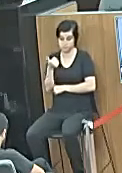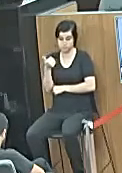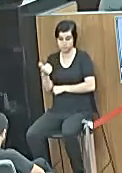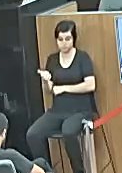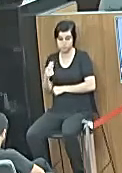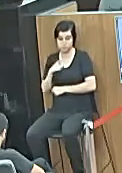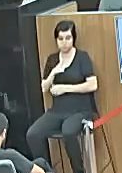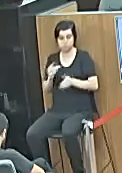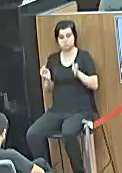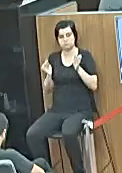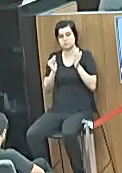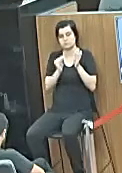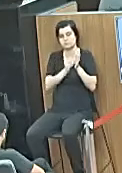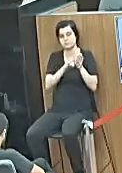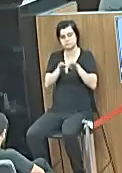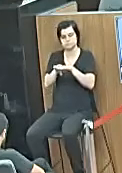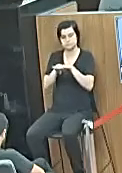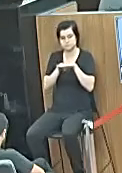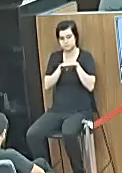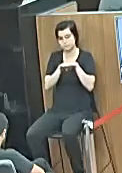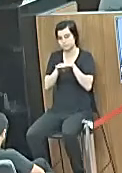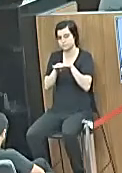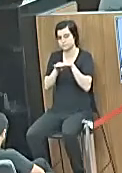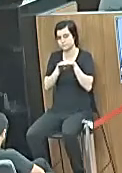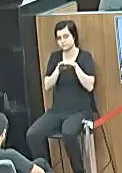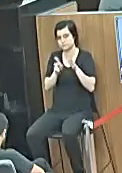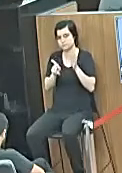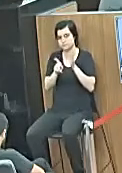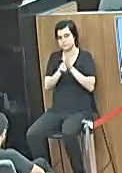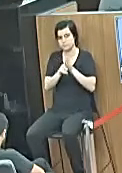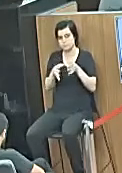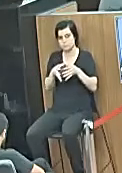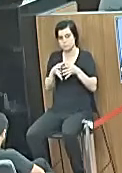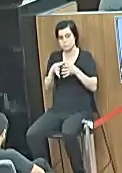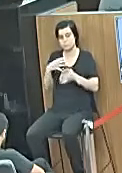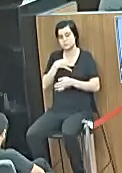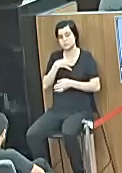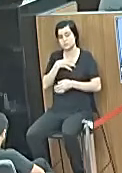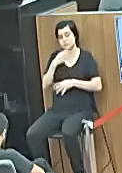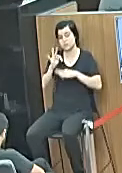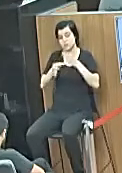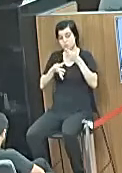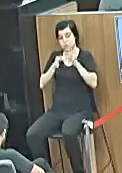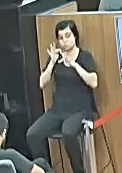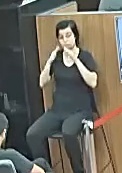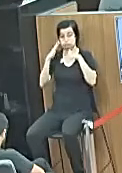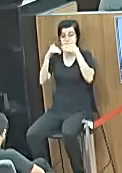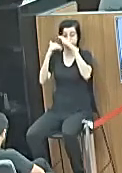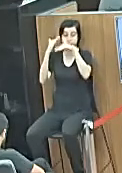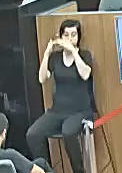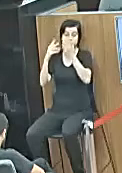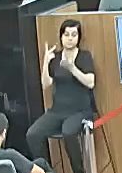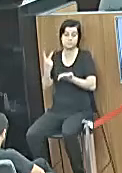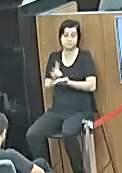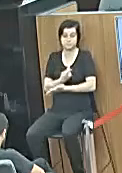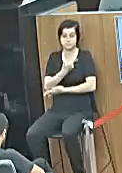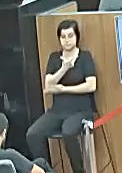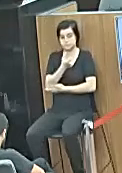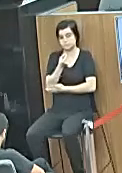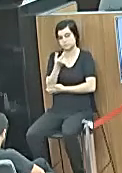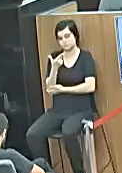e promova alinhamento com as deliberações do fórum técnico de ciência tecnologia e inovação que ocorrerá em